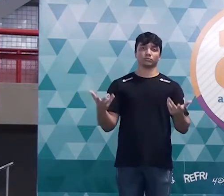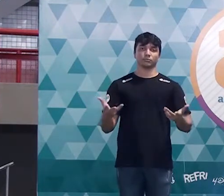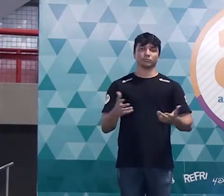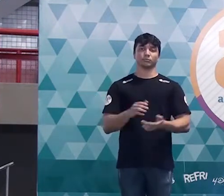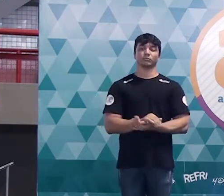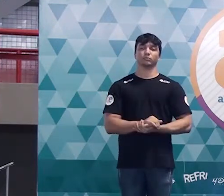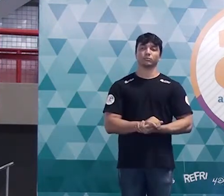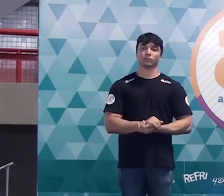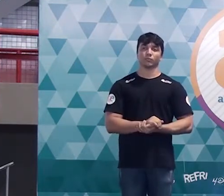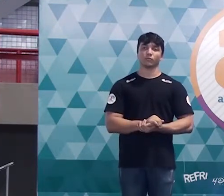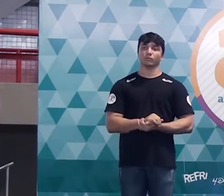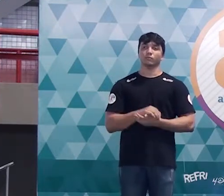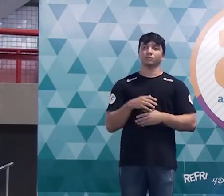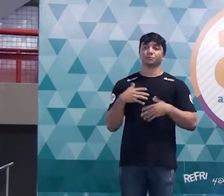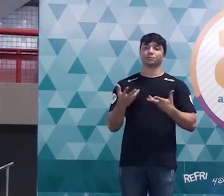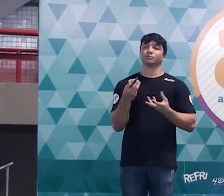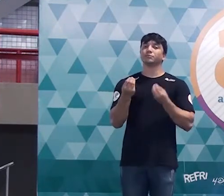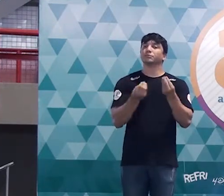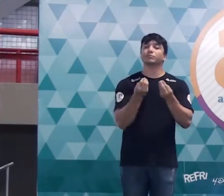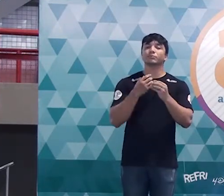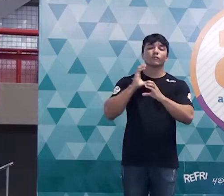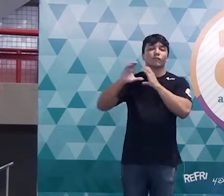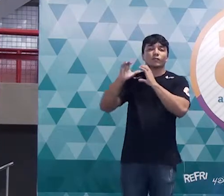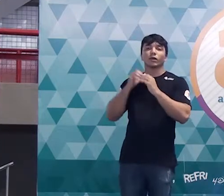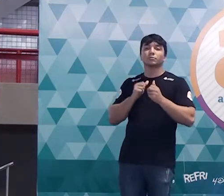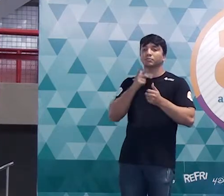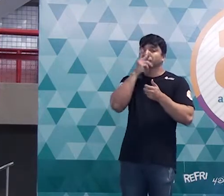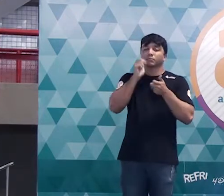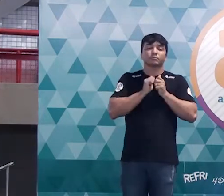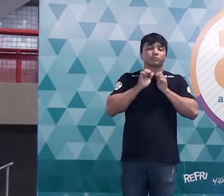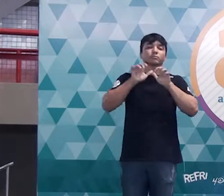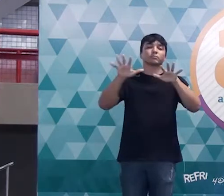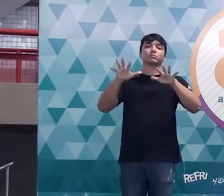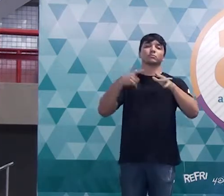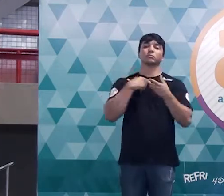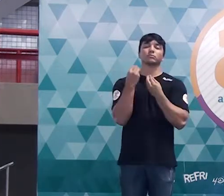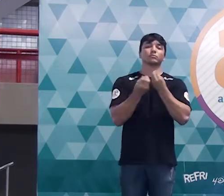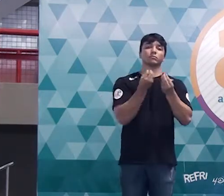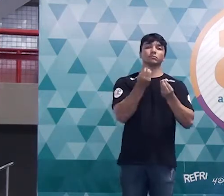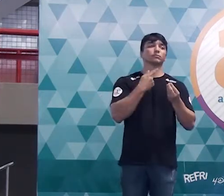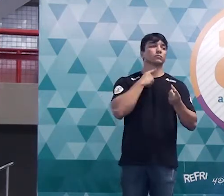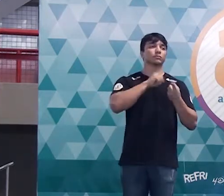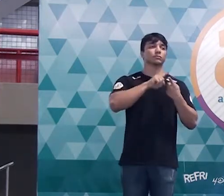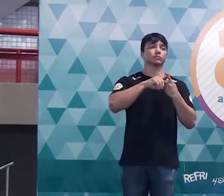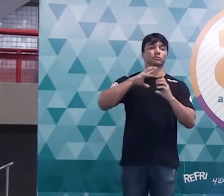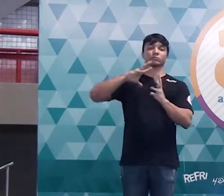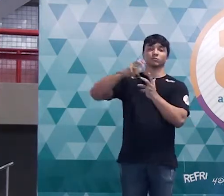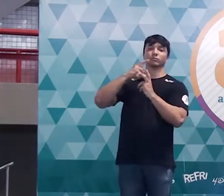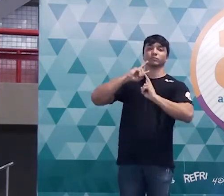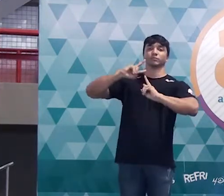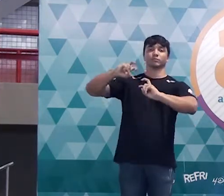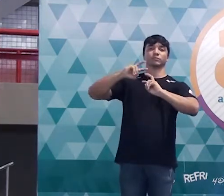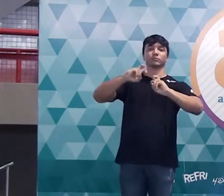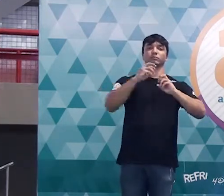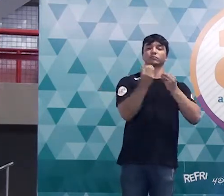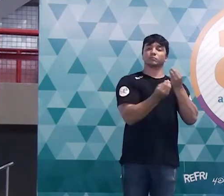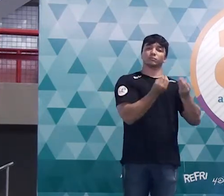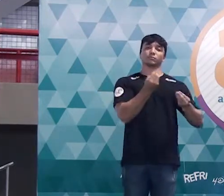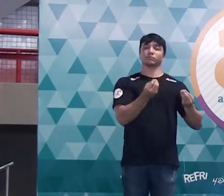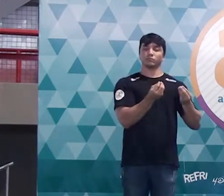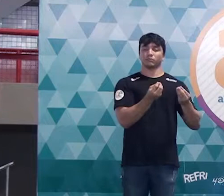dessa forma. E como é que a gente comunica o que a gente é? E como é que o mundo percebe o que a gente